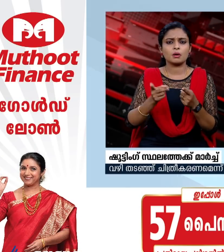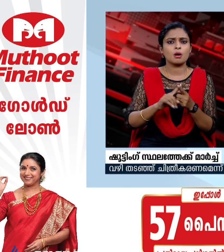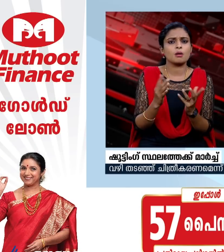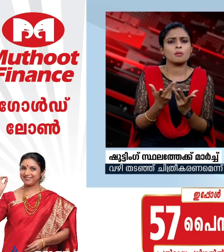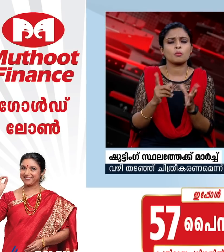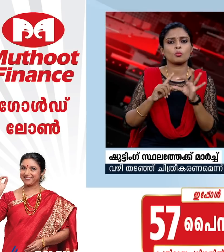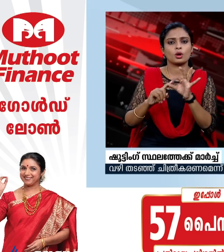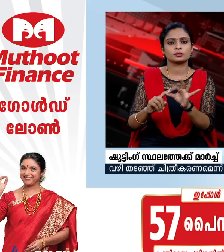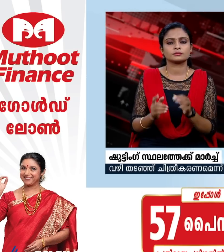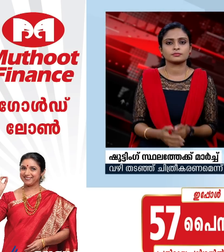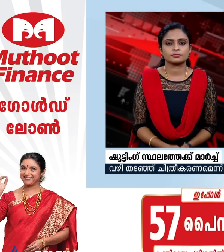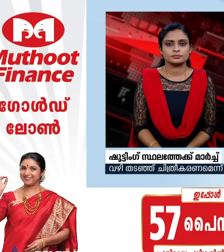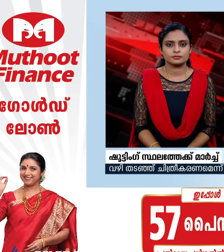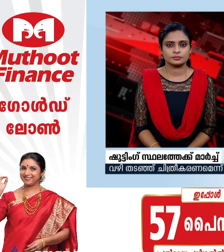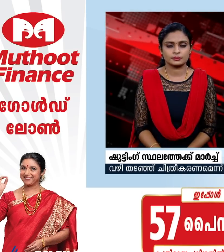സംഭവം?